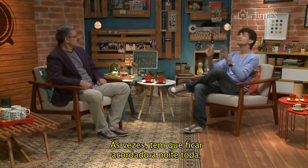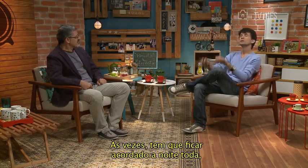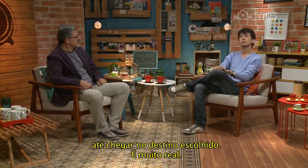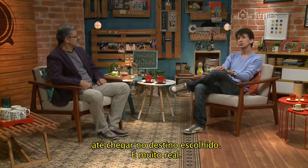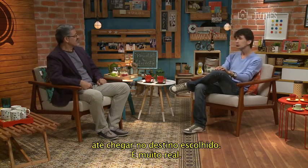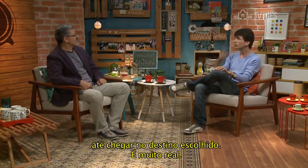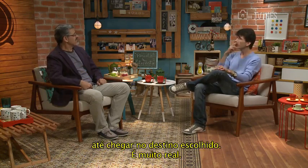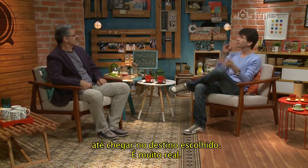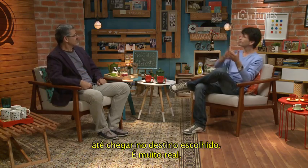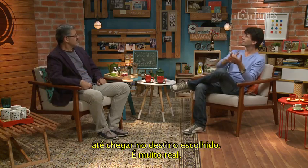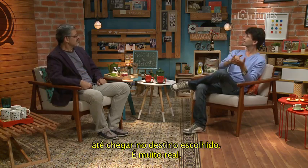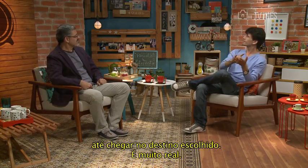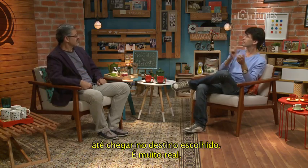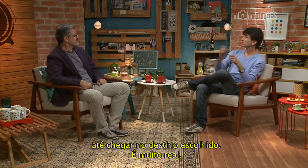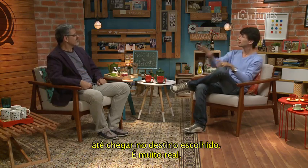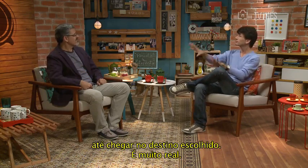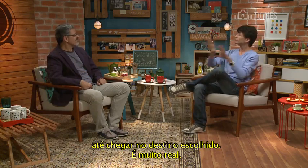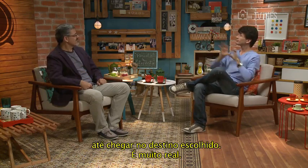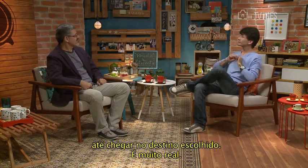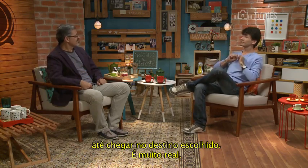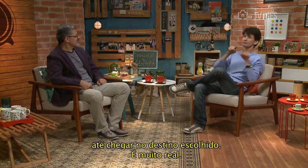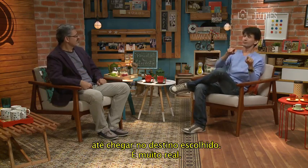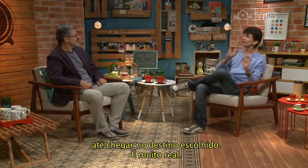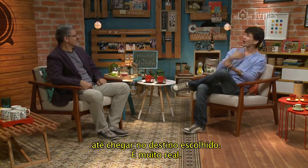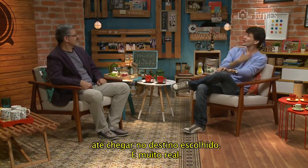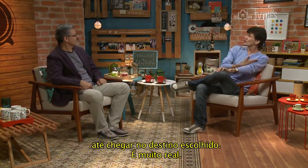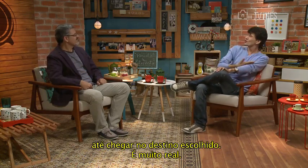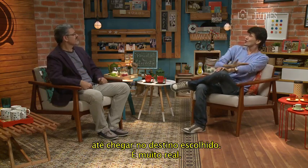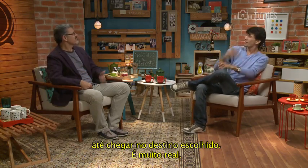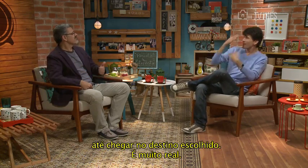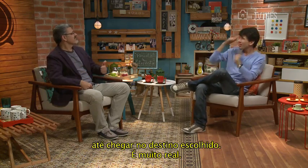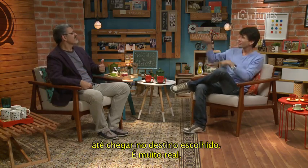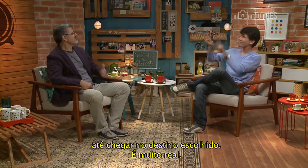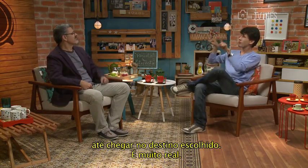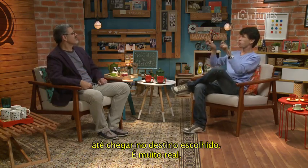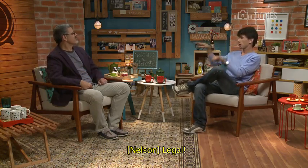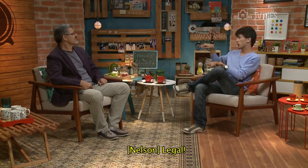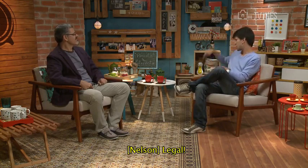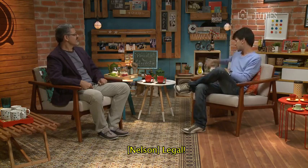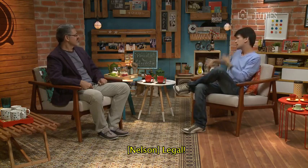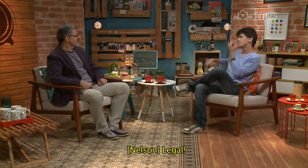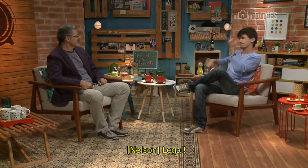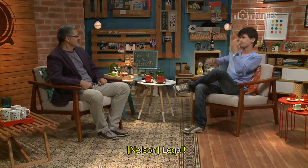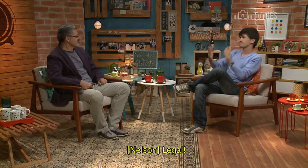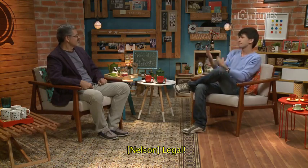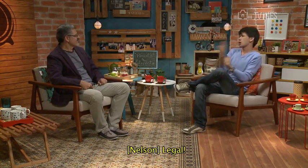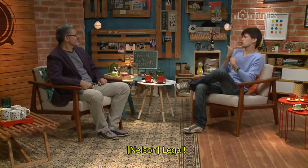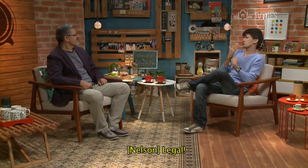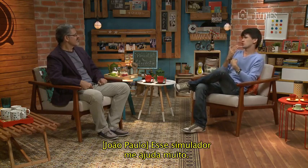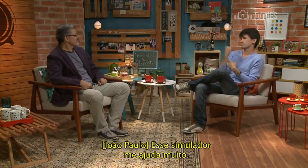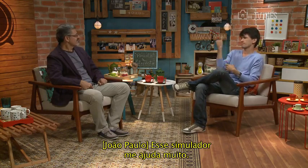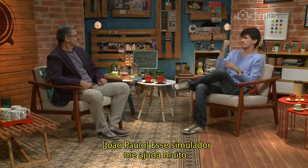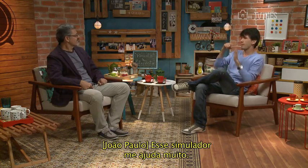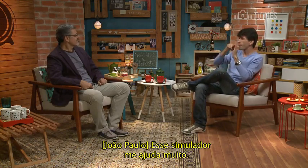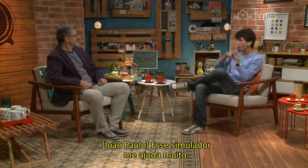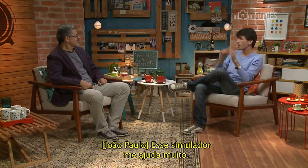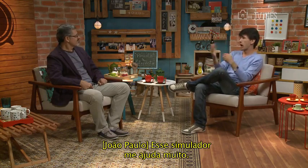até chegar no destino escolhido é muito real legal esse simulador me